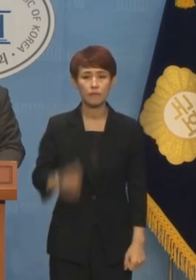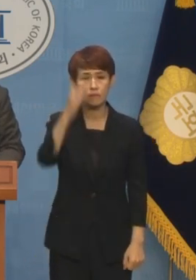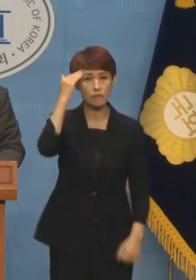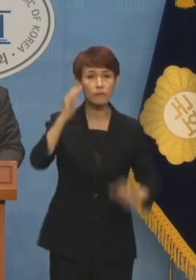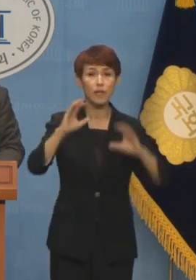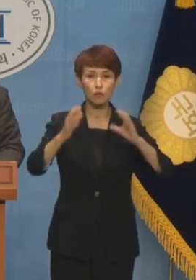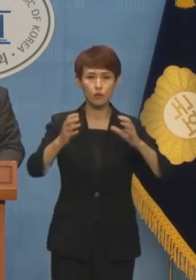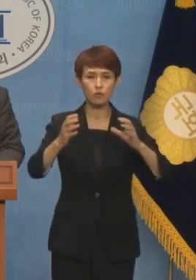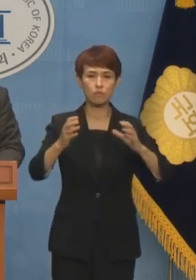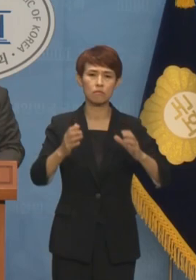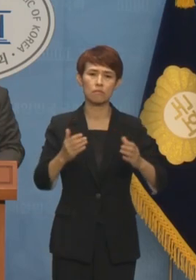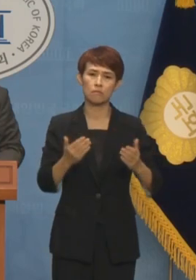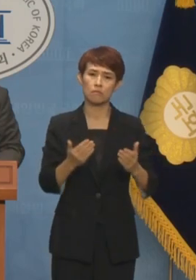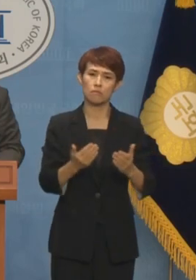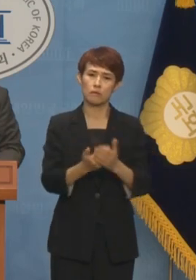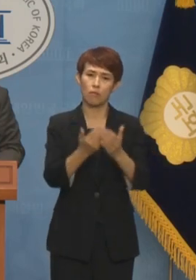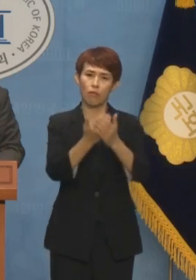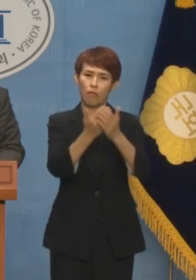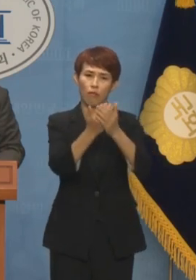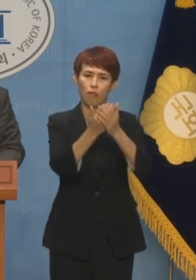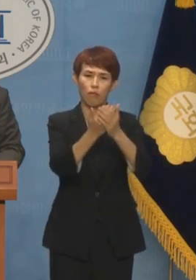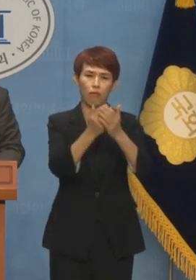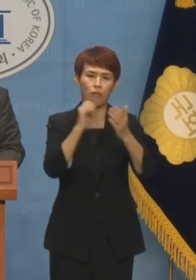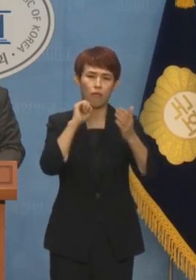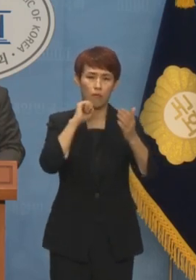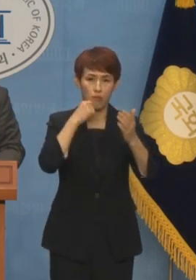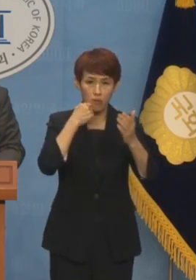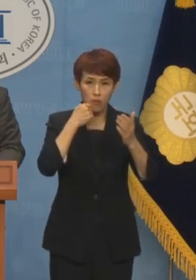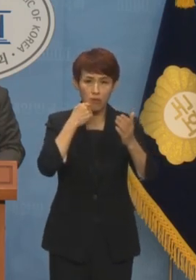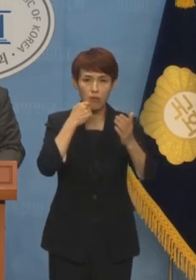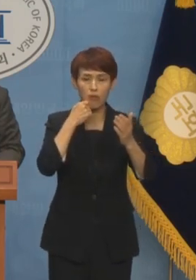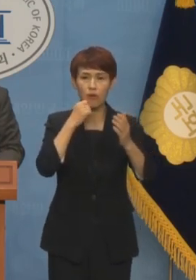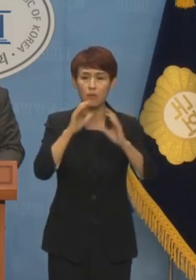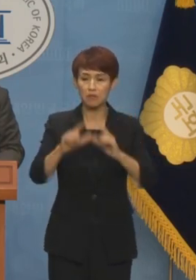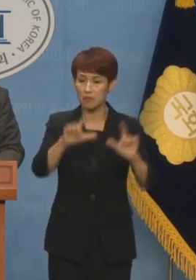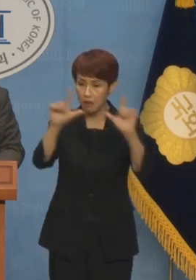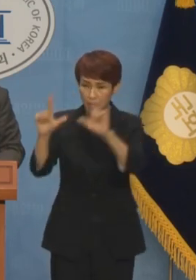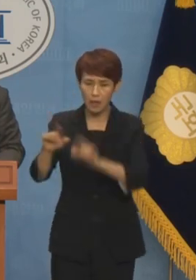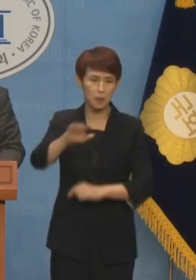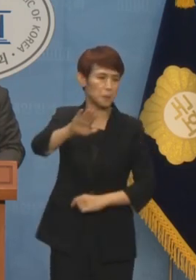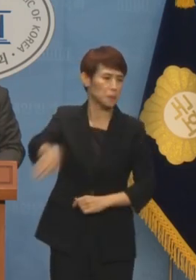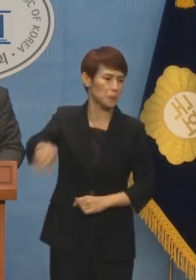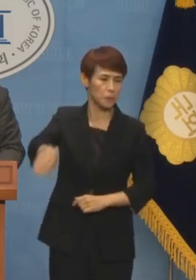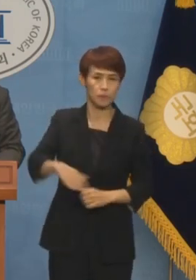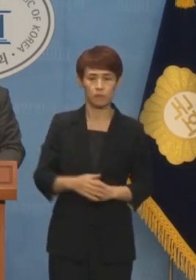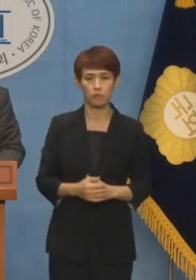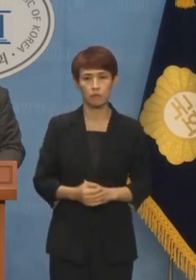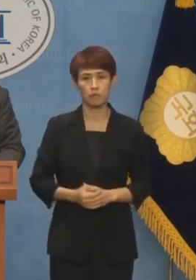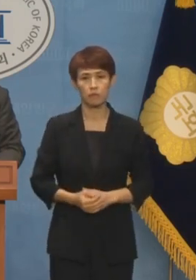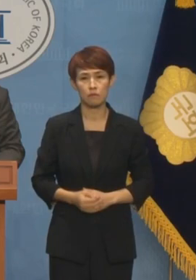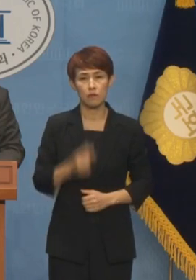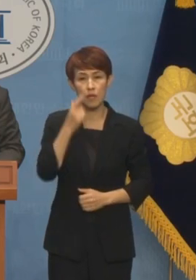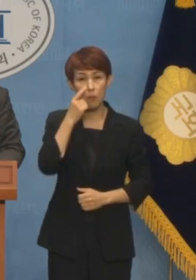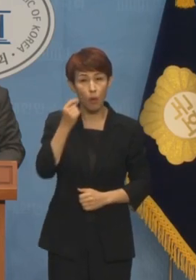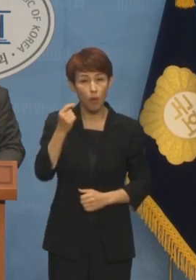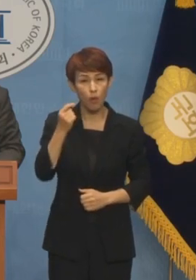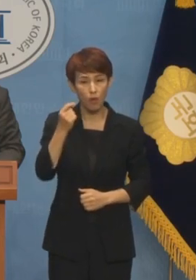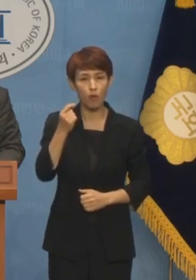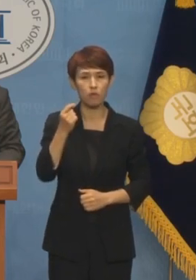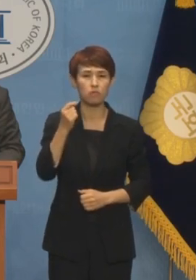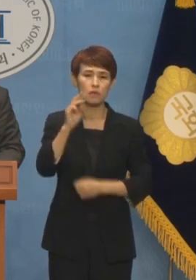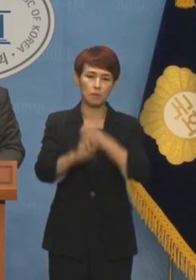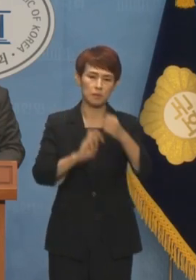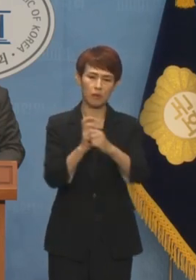대한민국은 저성장 늪에 헤어나지 못하고 있고 민생은 항상 뒷전이었습니다. 일본에 잃어버린 30년,